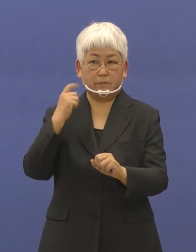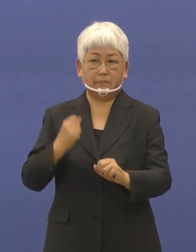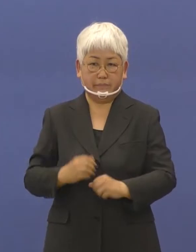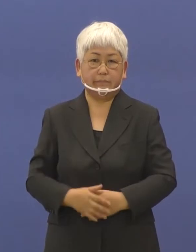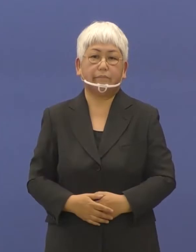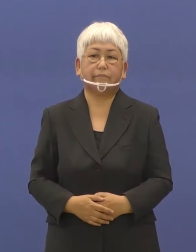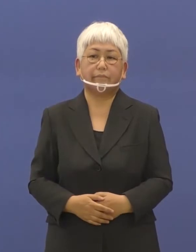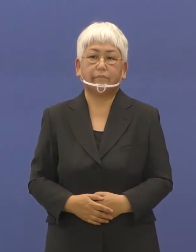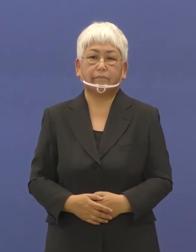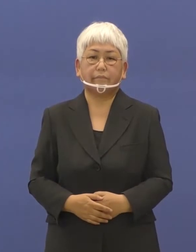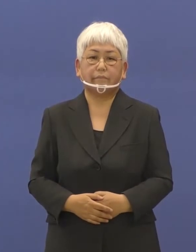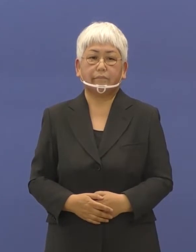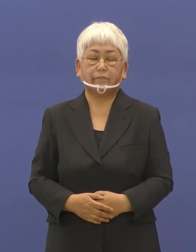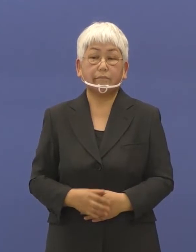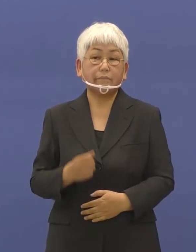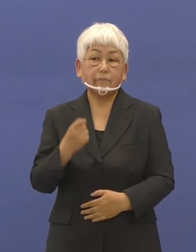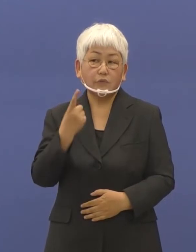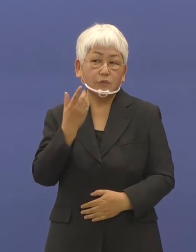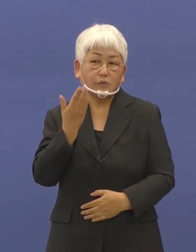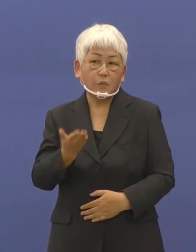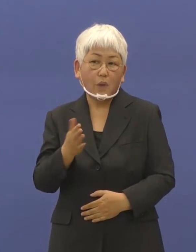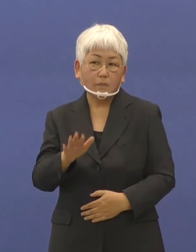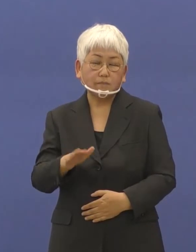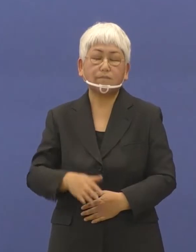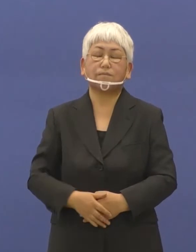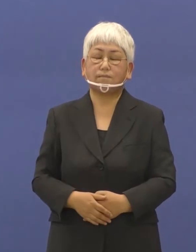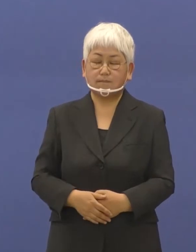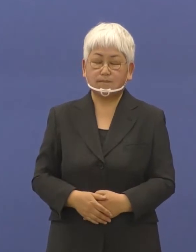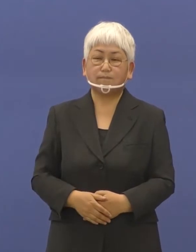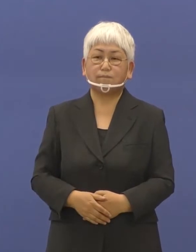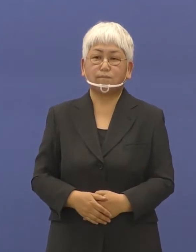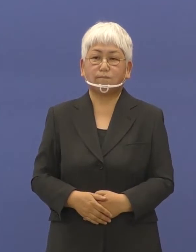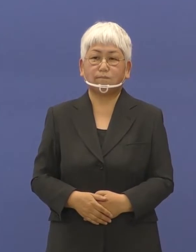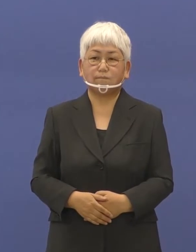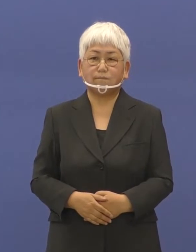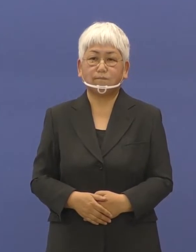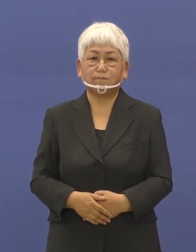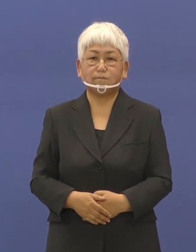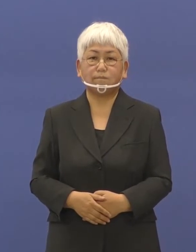ありがとうございます。もう一点お伺いいたします。先ほどその、